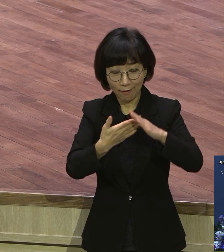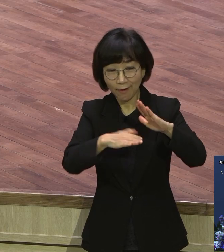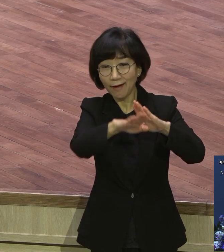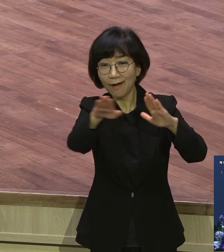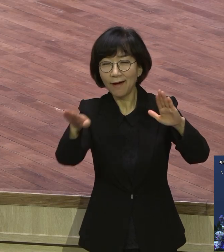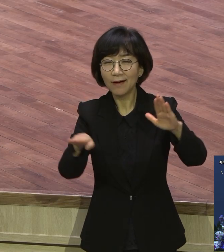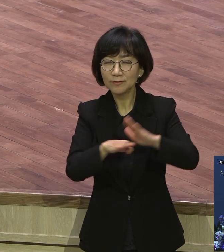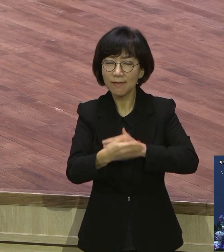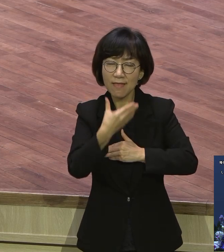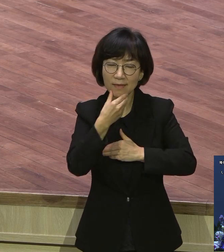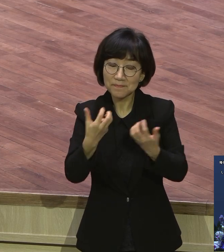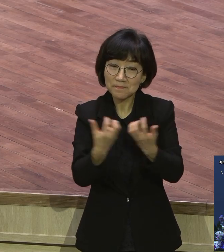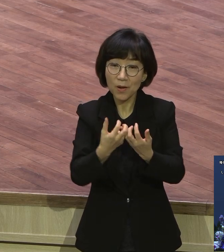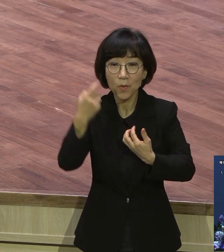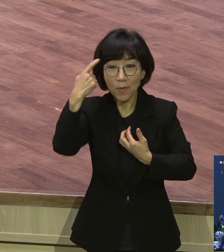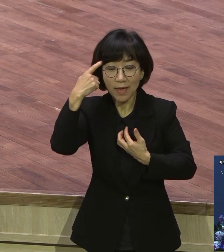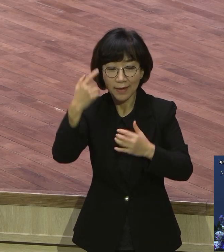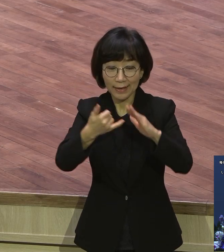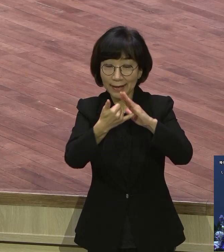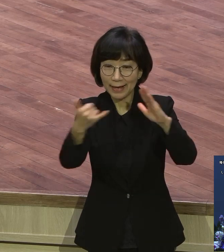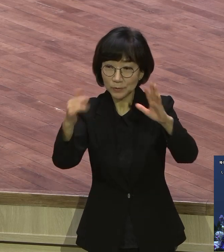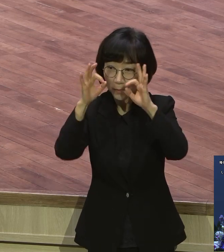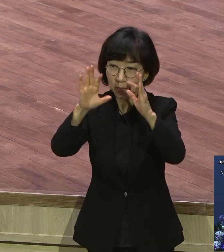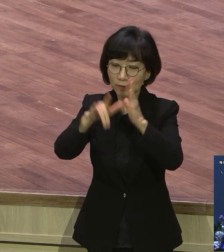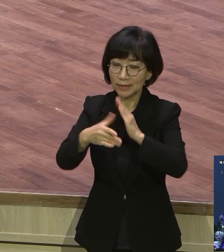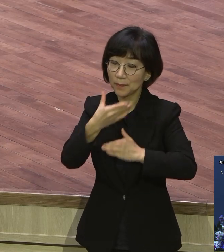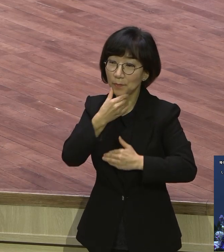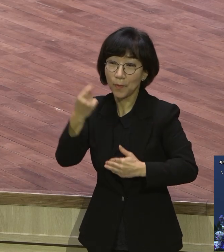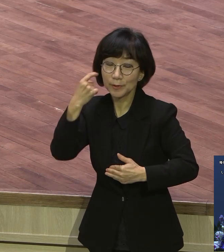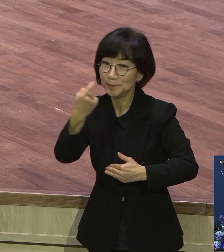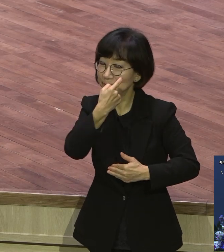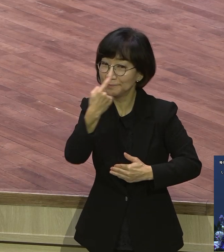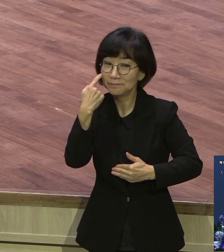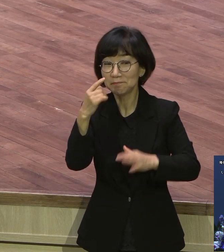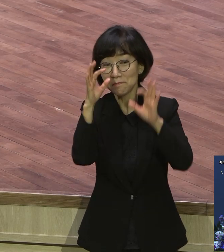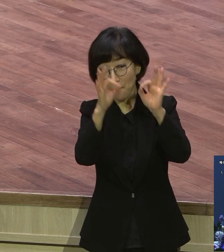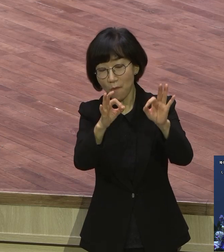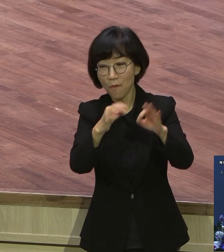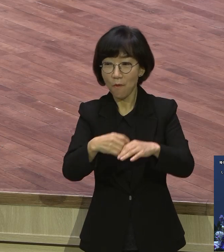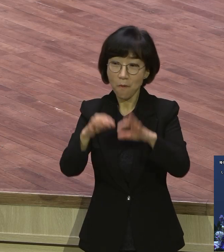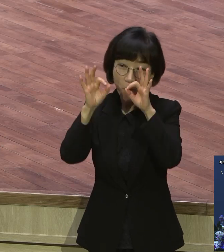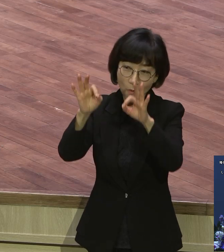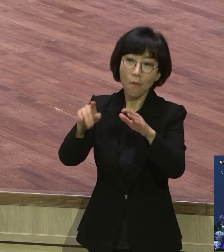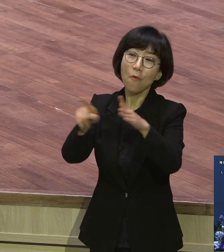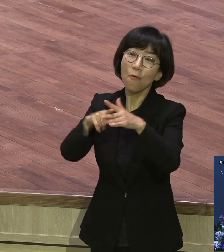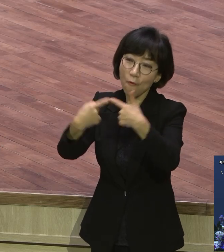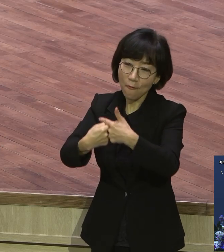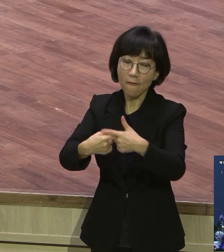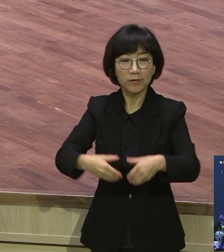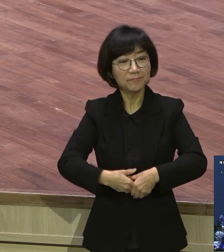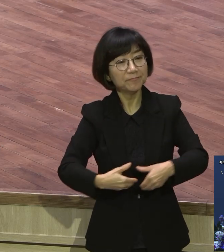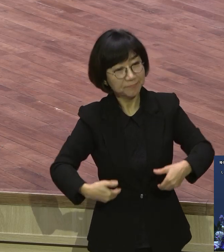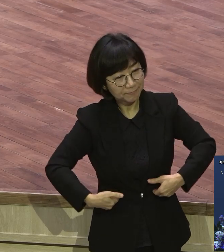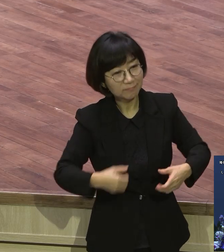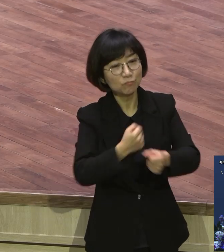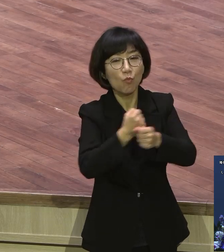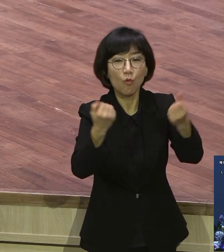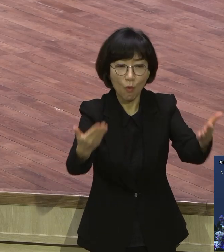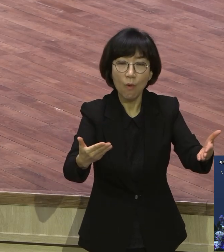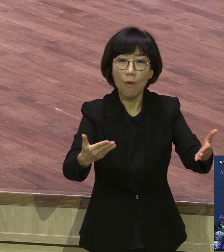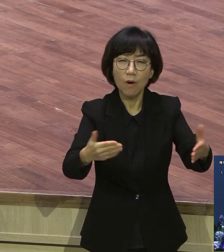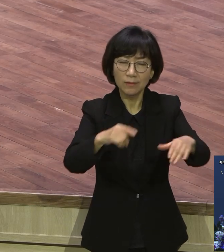보금적인 시각으로 가족들을 바라보니까 보금적인 시각으로 친구들을 보니까 이해 못할 게 뭐 있어요 용서 못할 게 뭐가